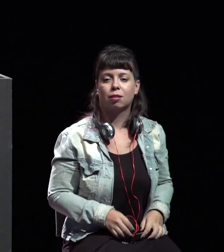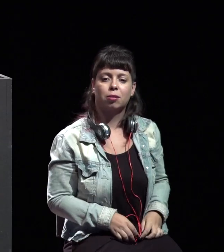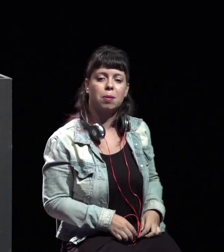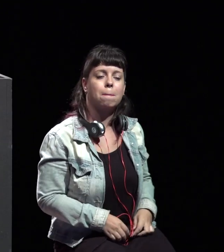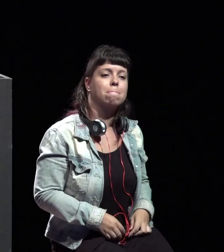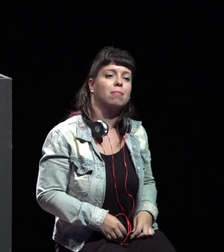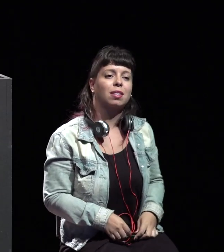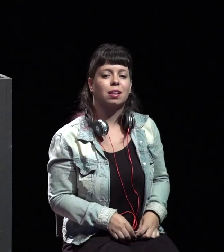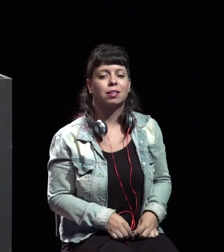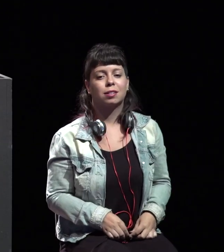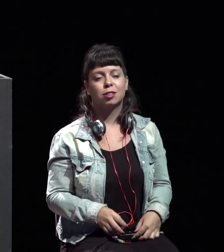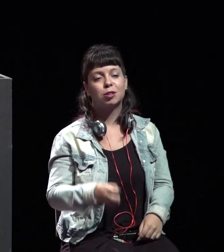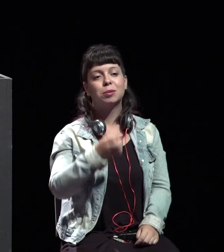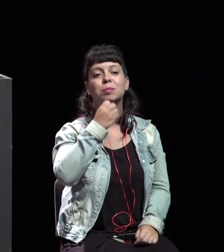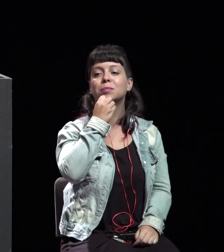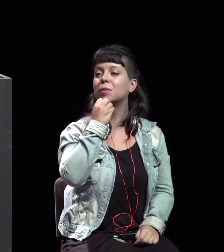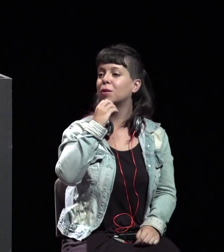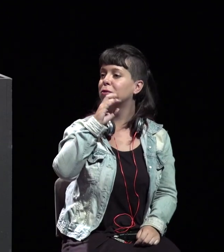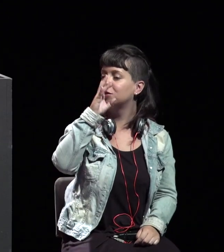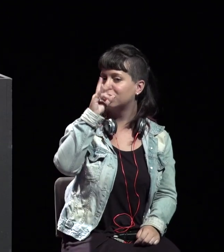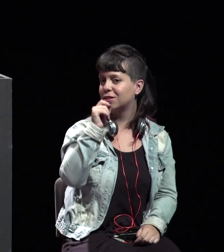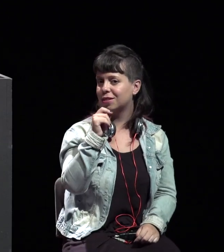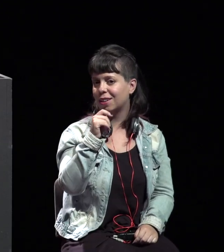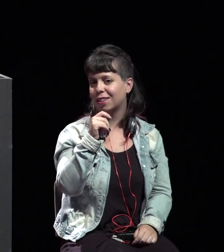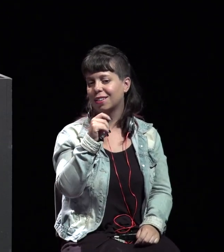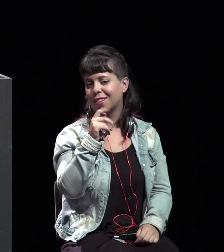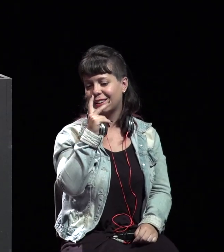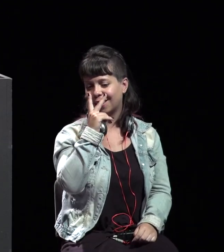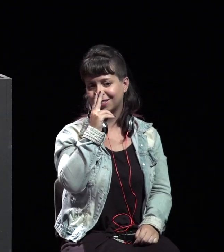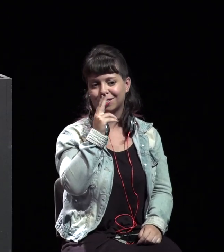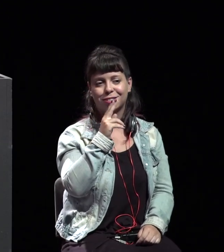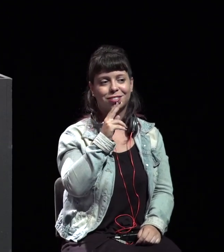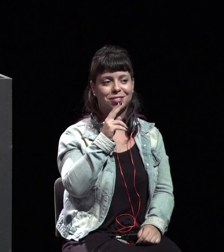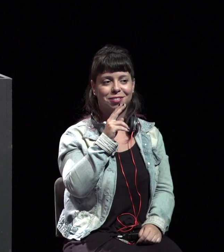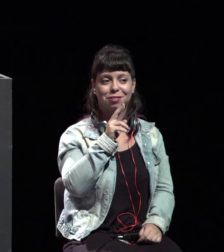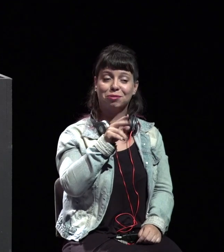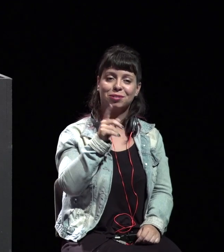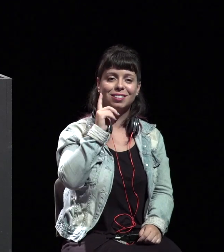Bom dia. Ainda é bom dia, né? A